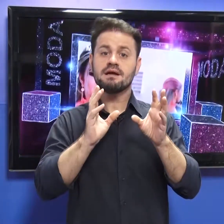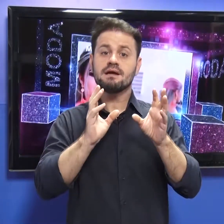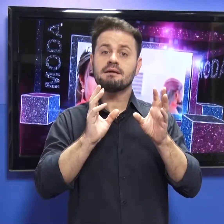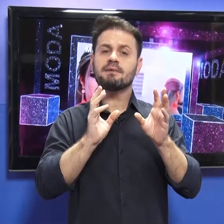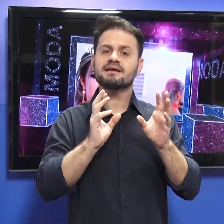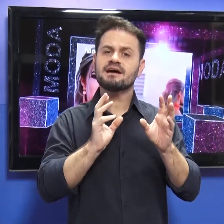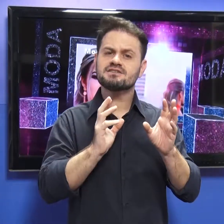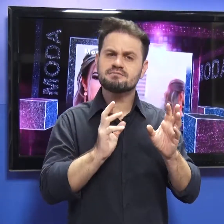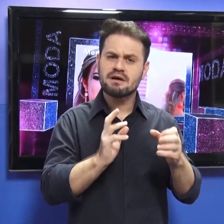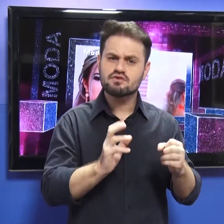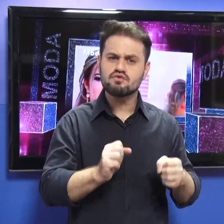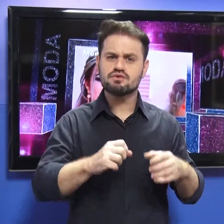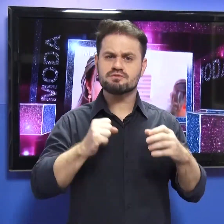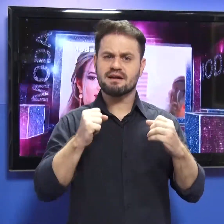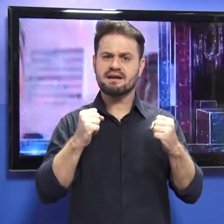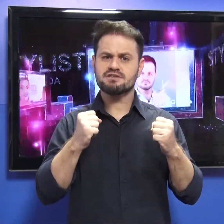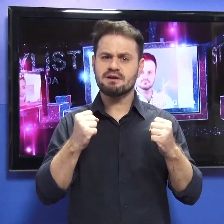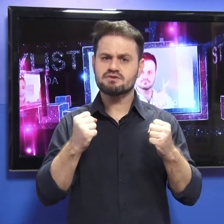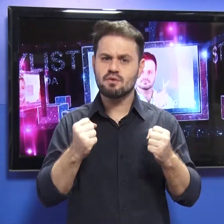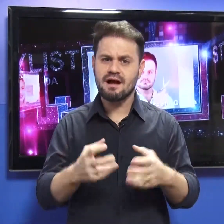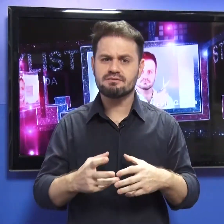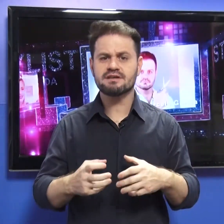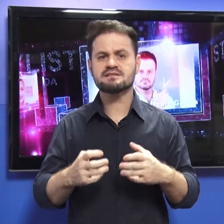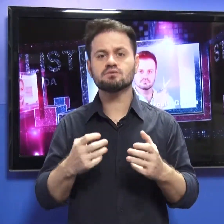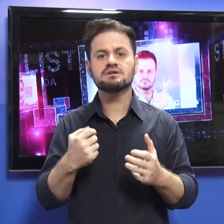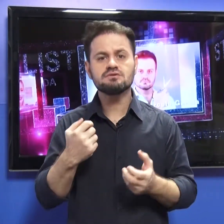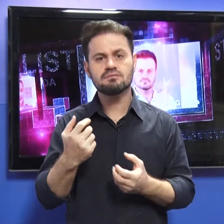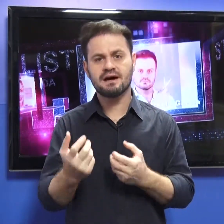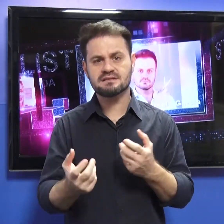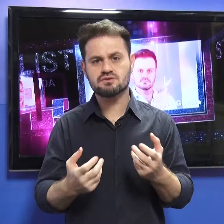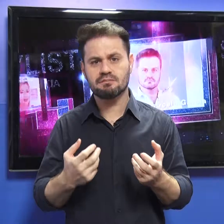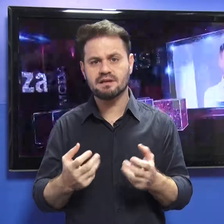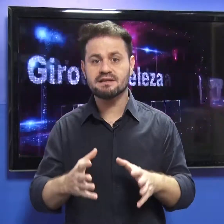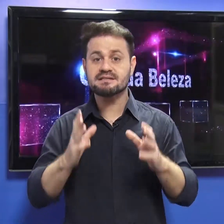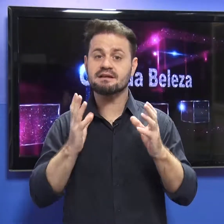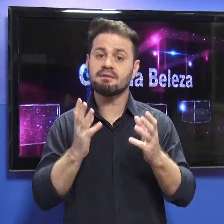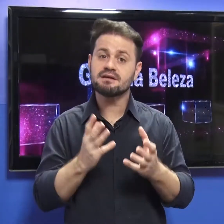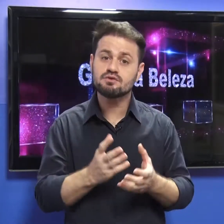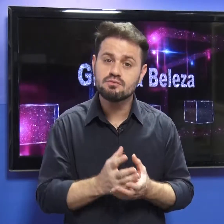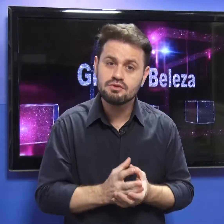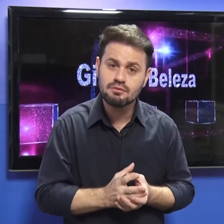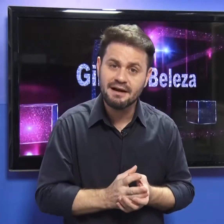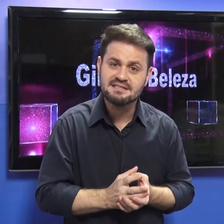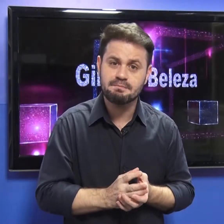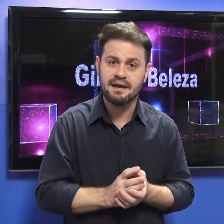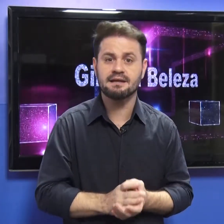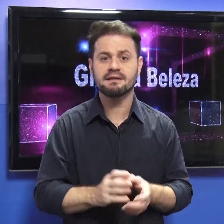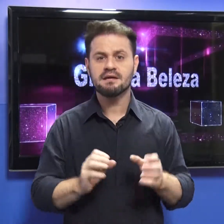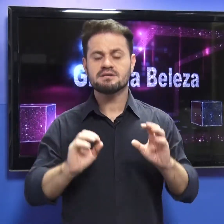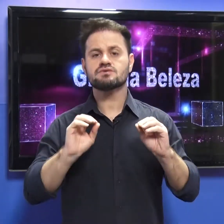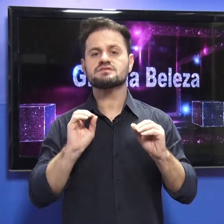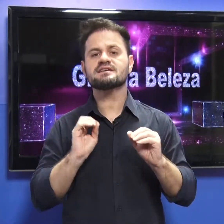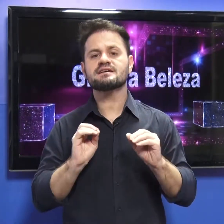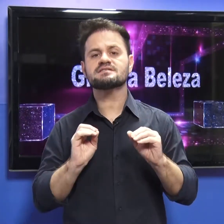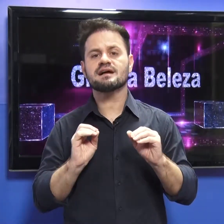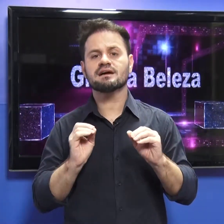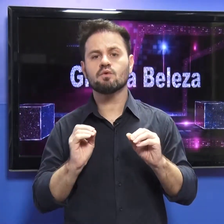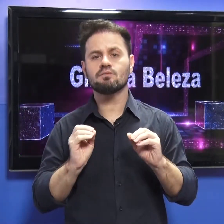maquiagem mais nude maquiagem mais suave ressaltando mais a sua beleza trabalhando muito mais pele se você quer destacar alguma